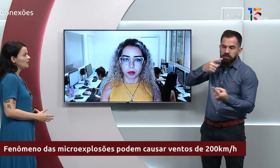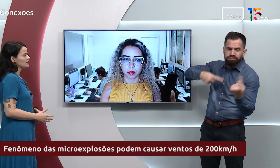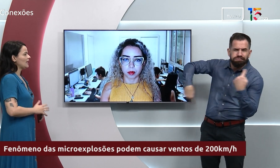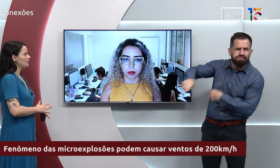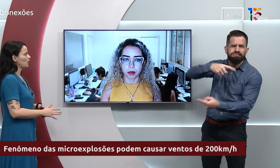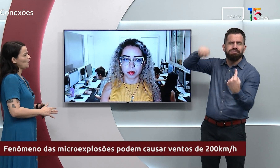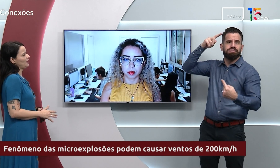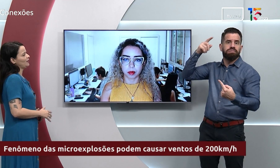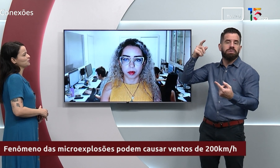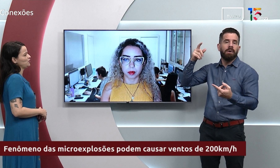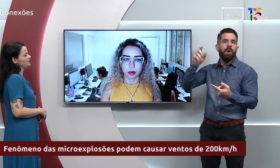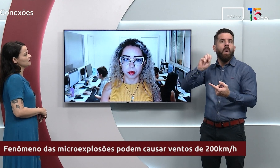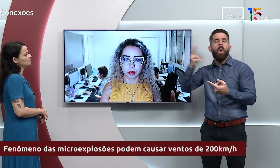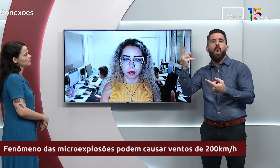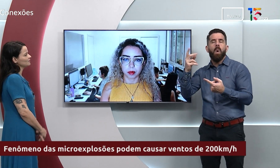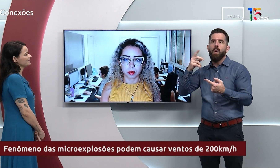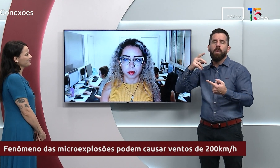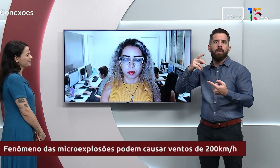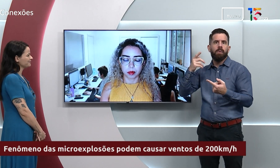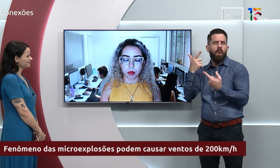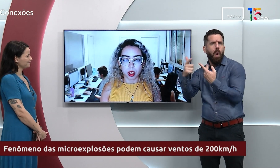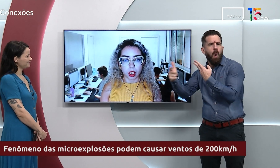furacões. Dá para comparar os dois?